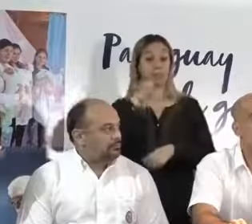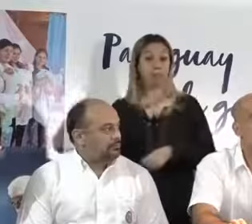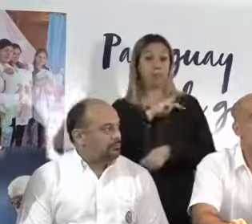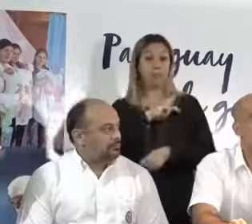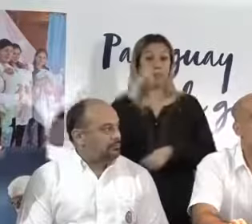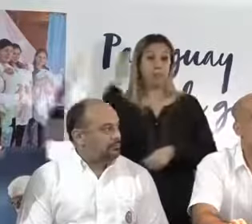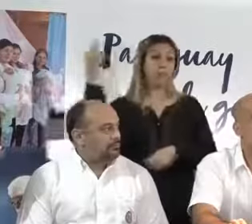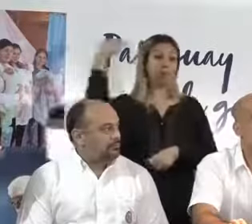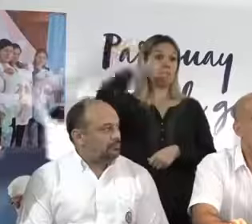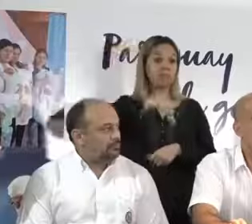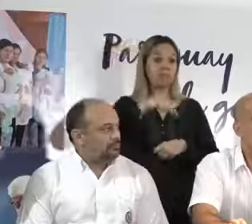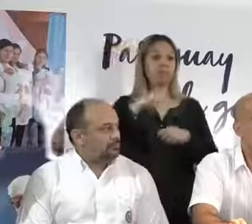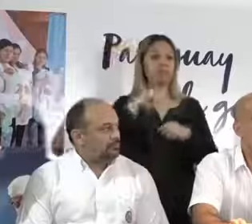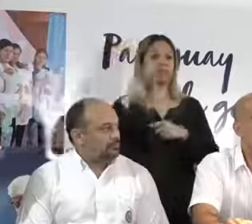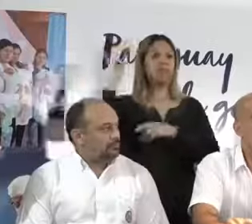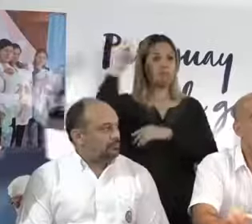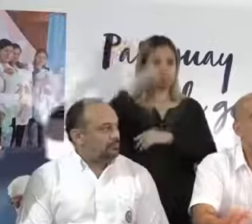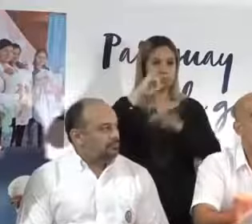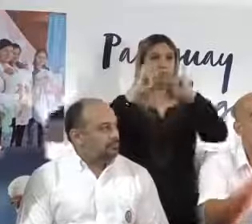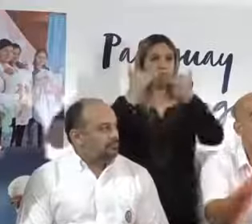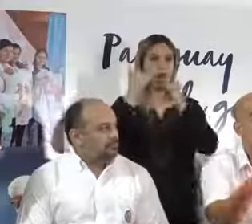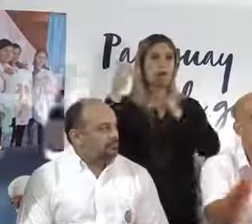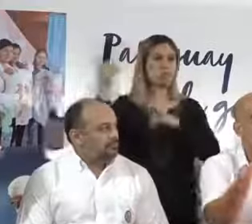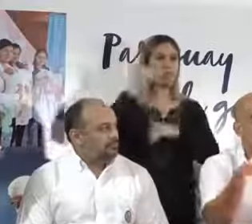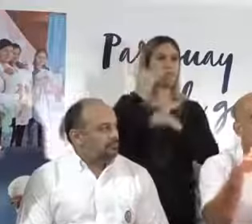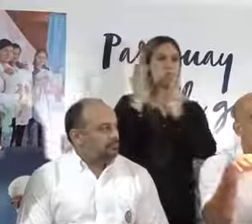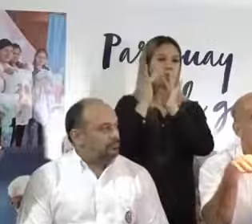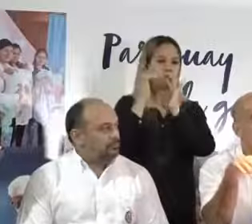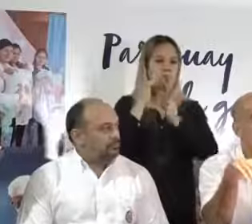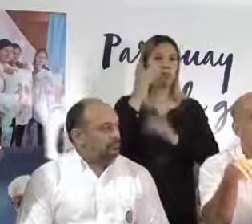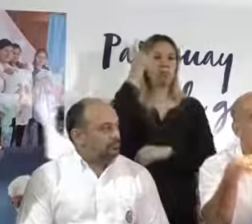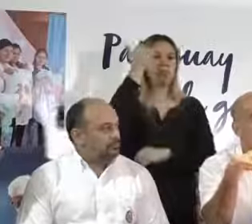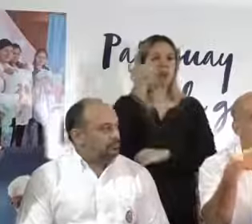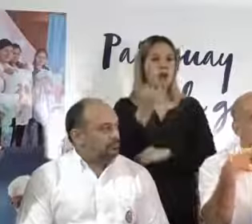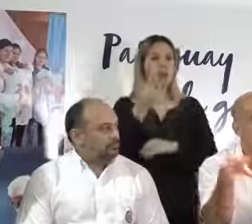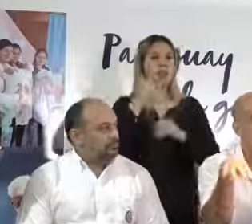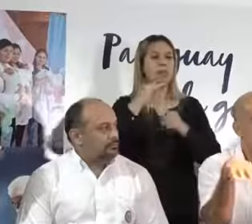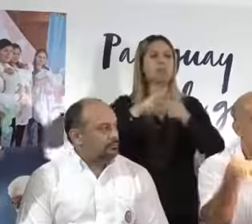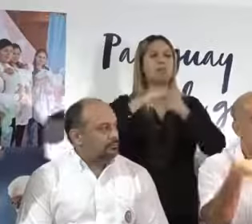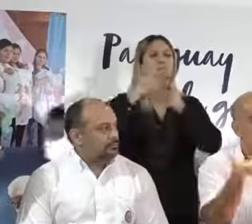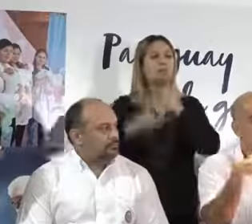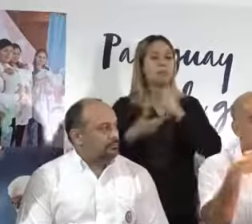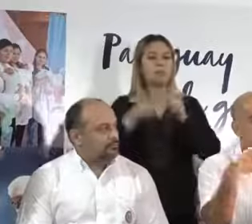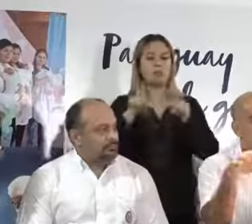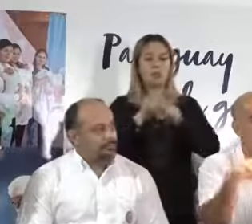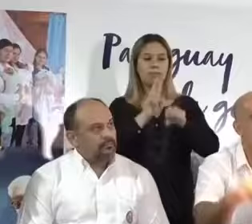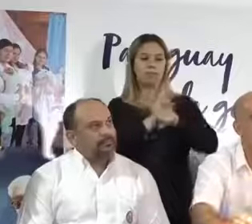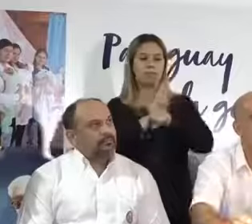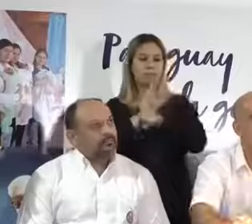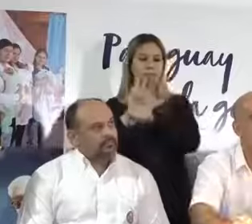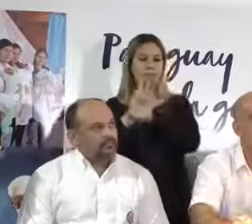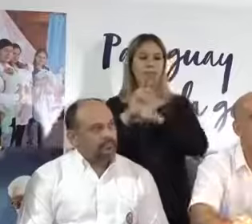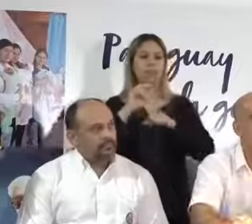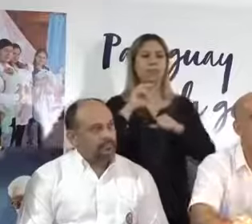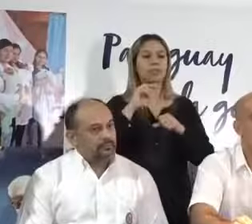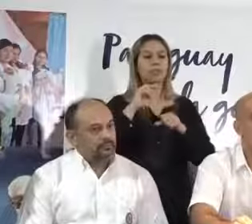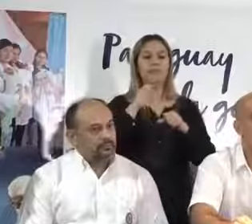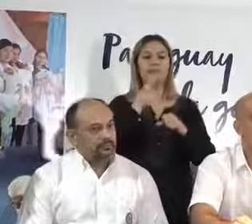la compañía aérea ha sido contactada y se tiene un protocolo que establece un cierto radio de